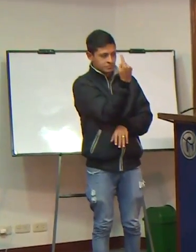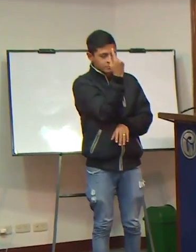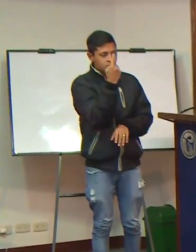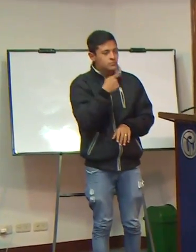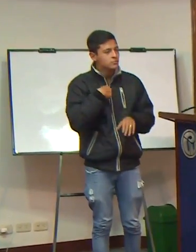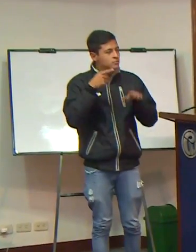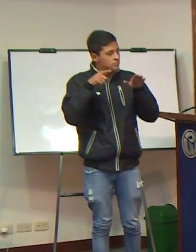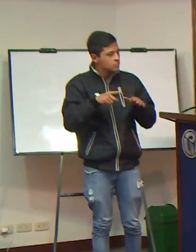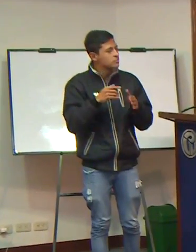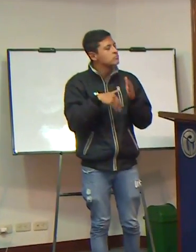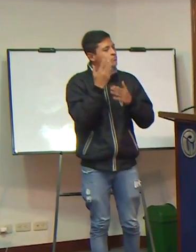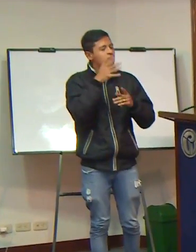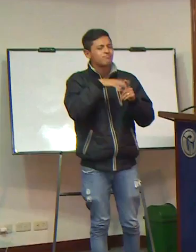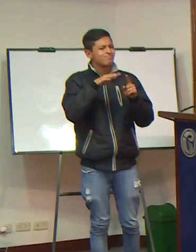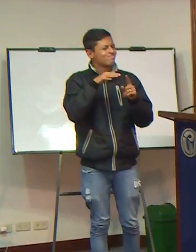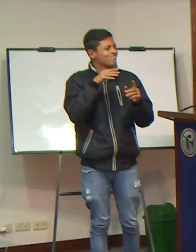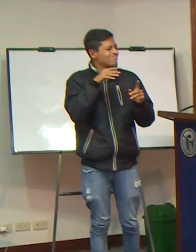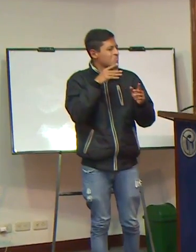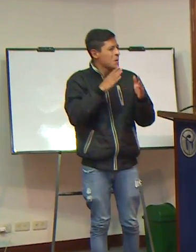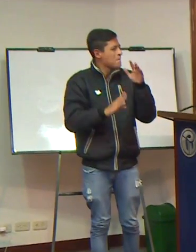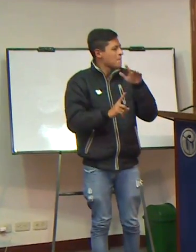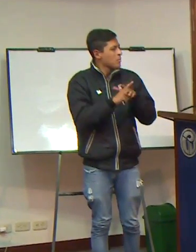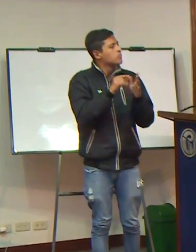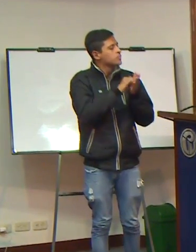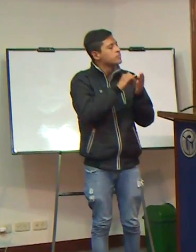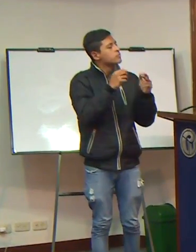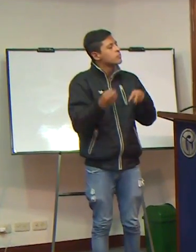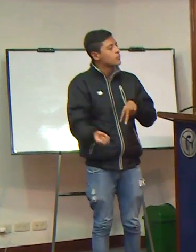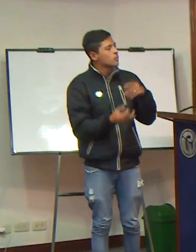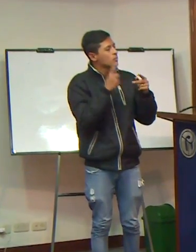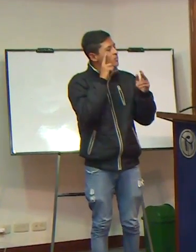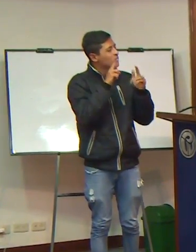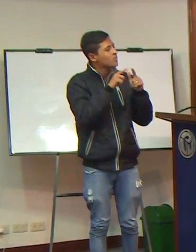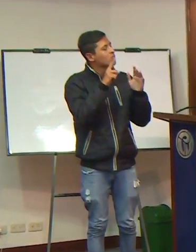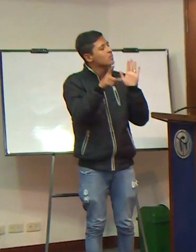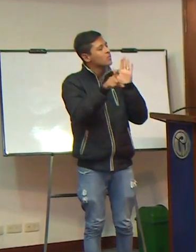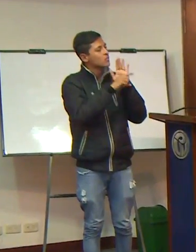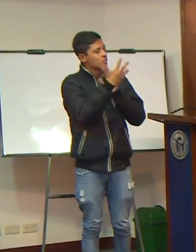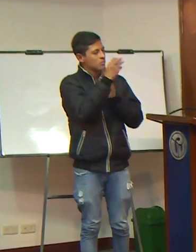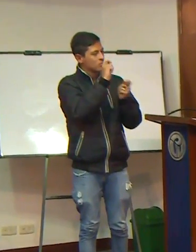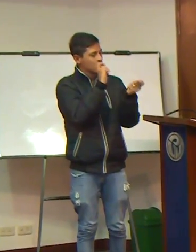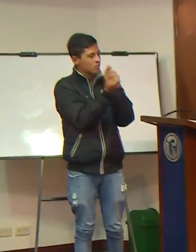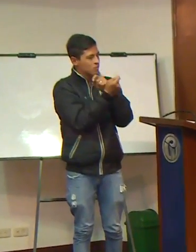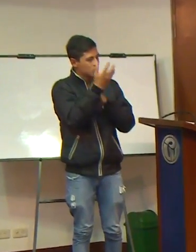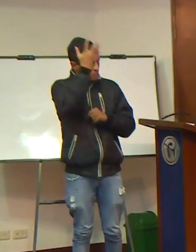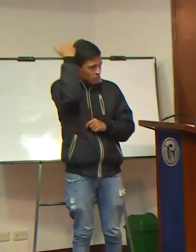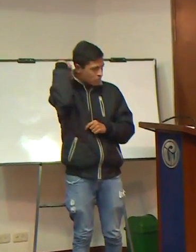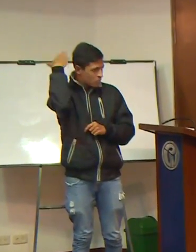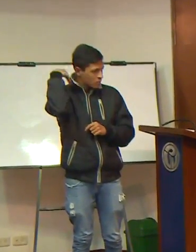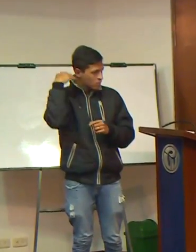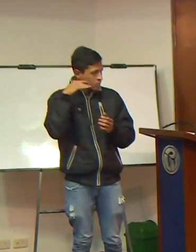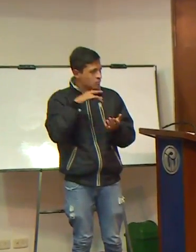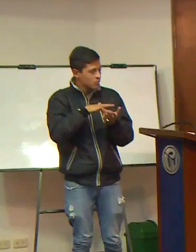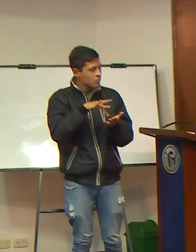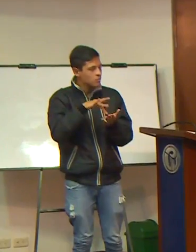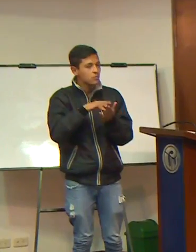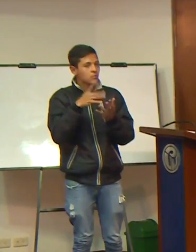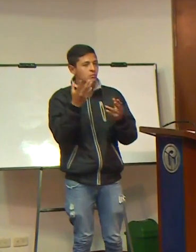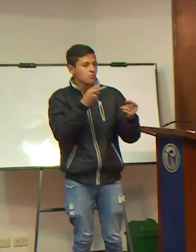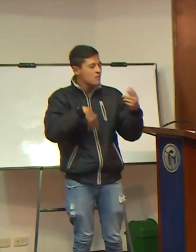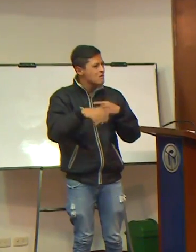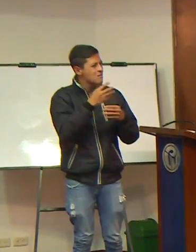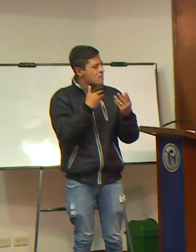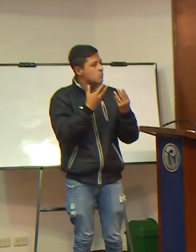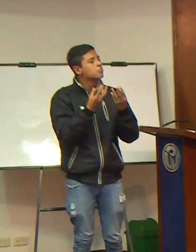perdón, qué pena. En el primer semestre, estaba en el primer semestre. Y sí, en ese momento hubo